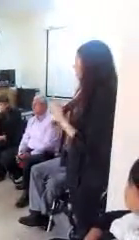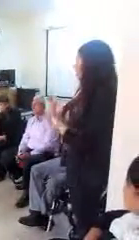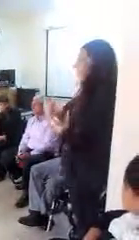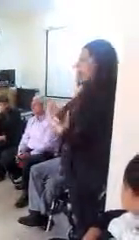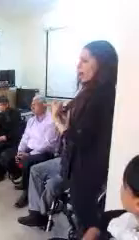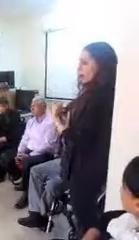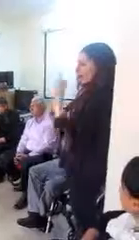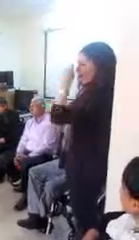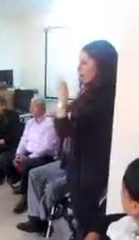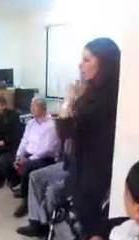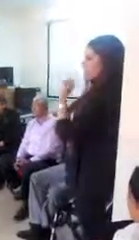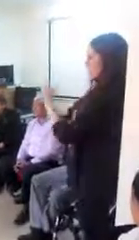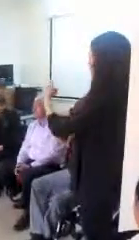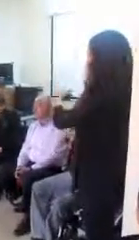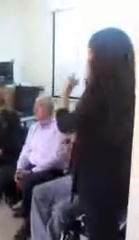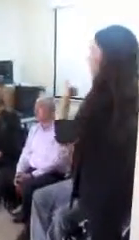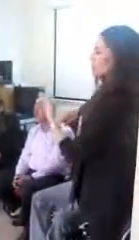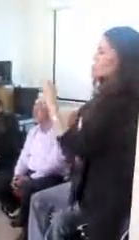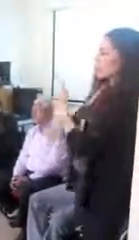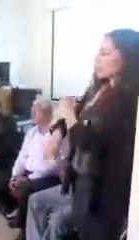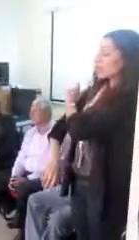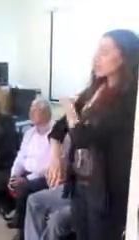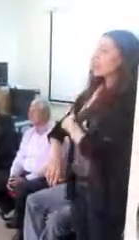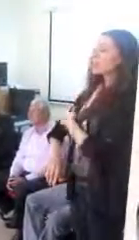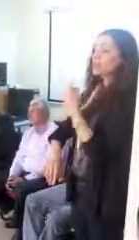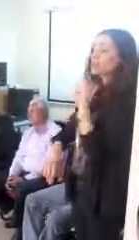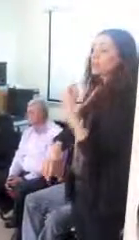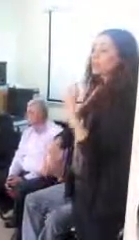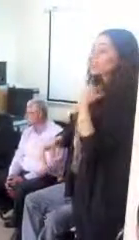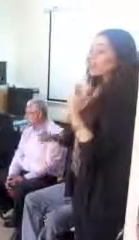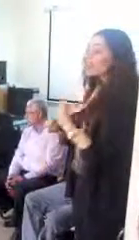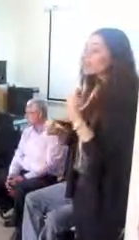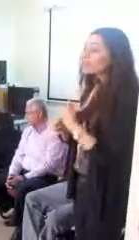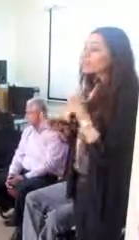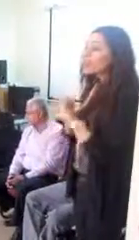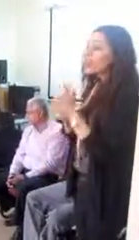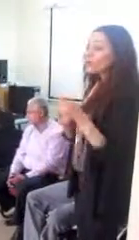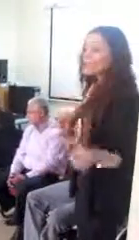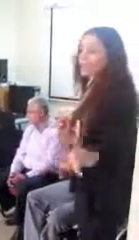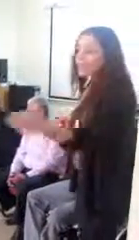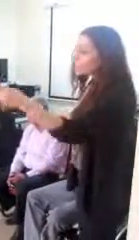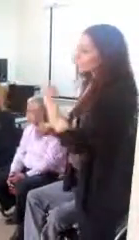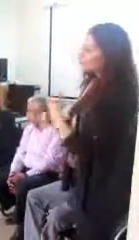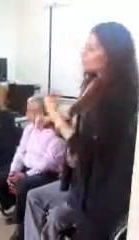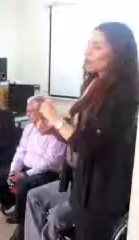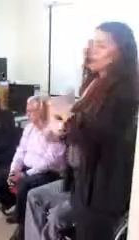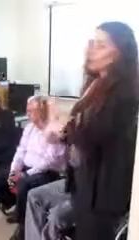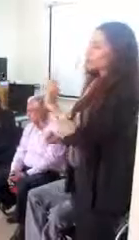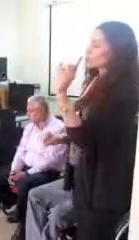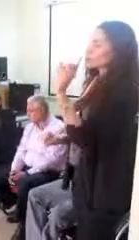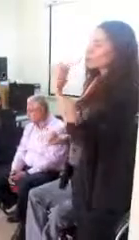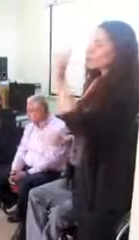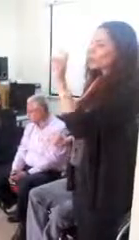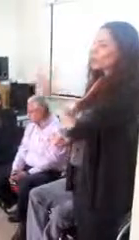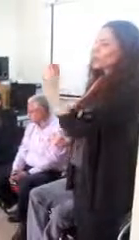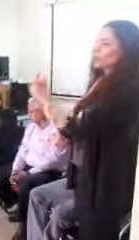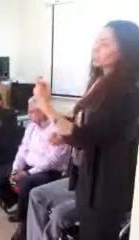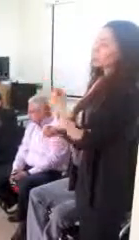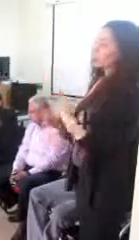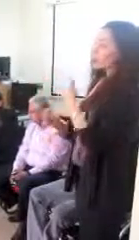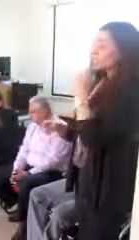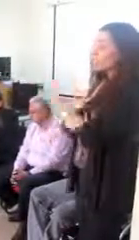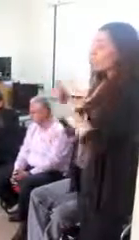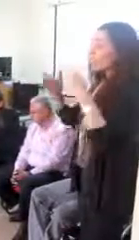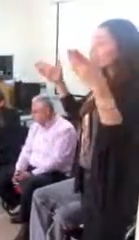عم ابو محمد بس بنبهي انه اللي احنا بنعمله او اللي انت بتعمله مش كل حدا بيقدر يعمله. انكم تروحوا على القريب